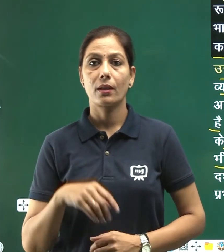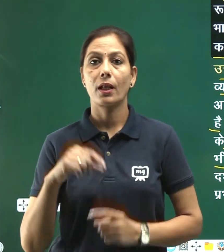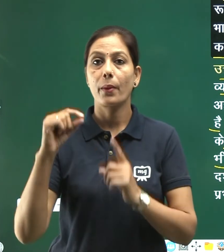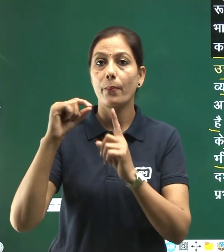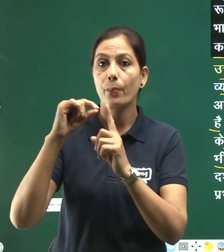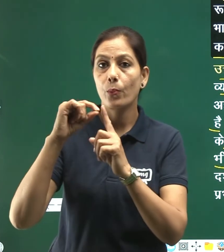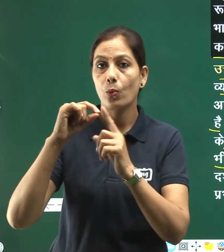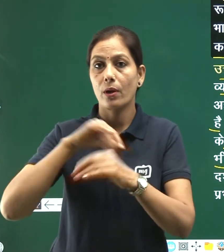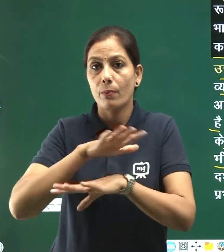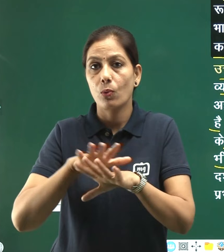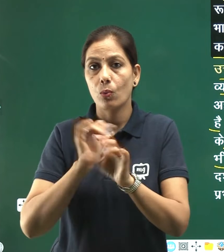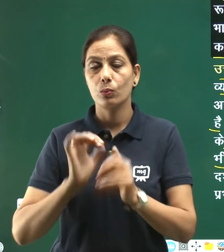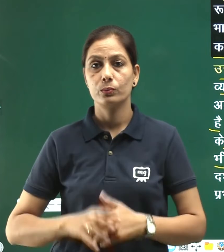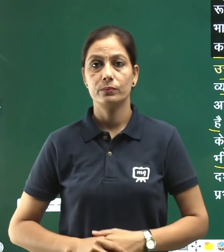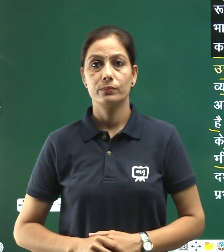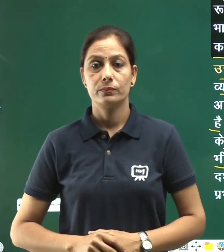को